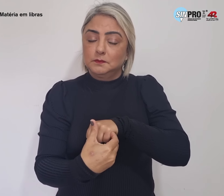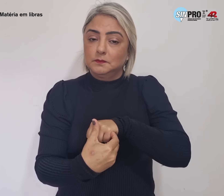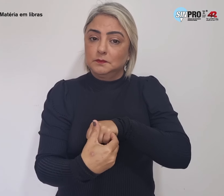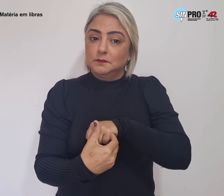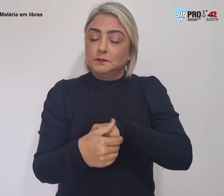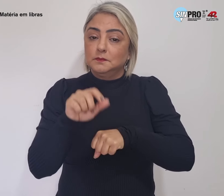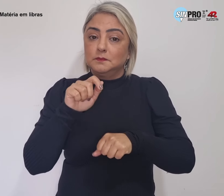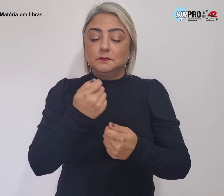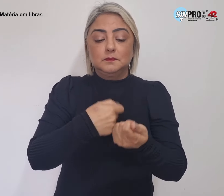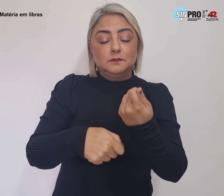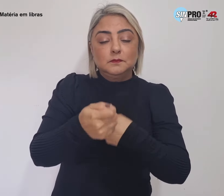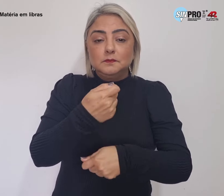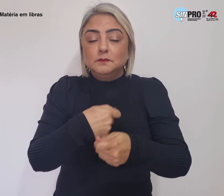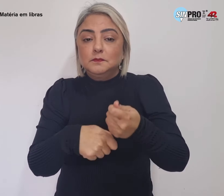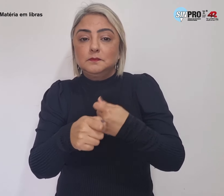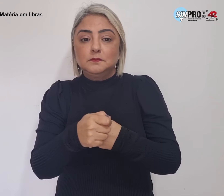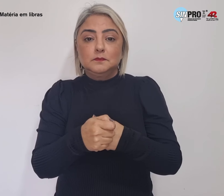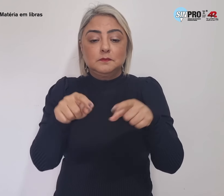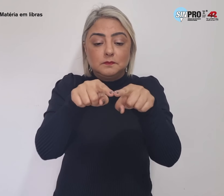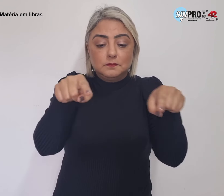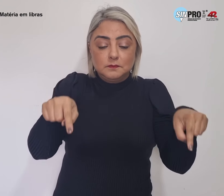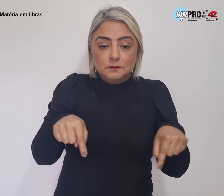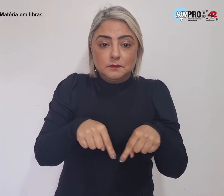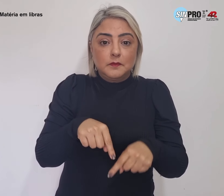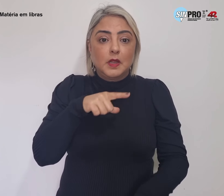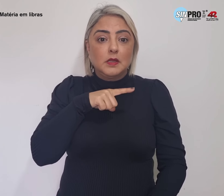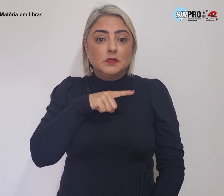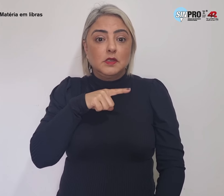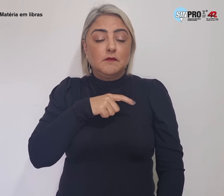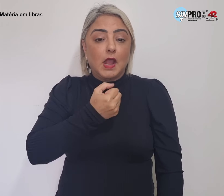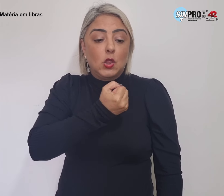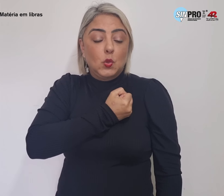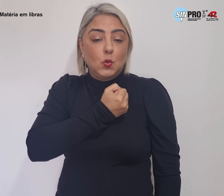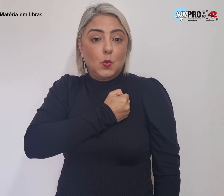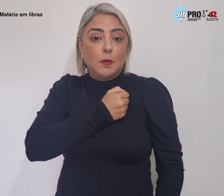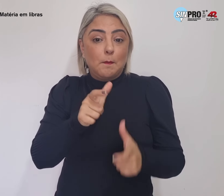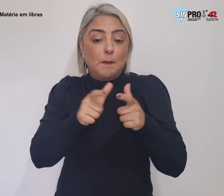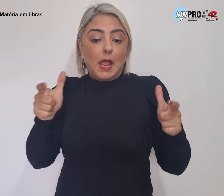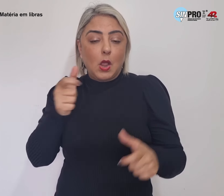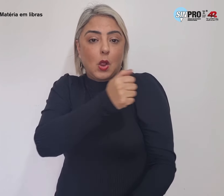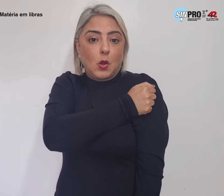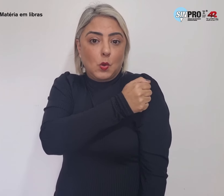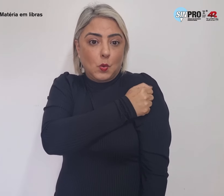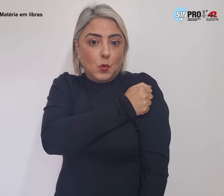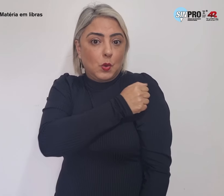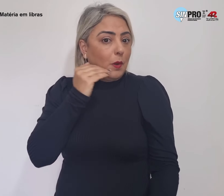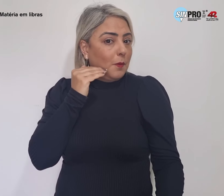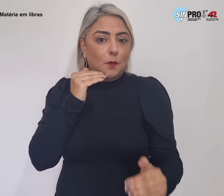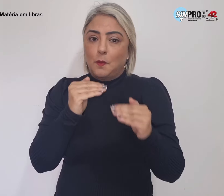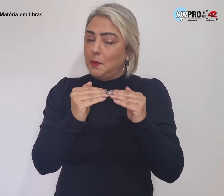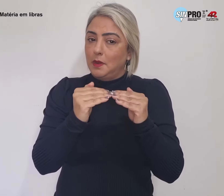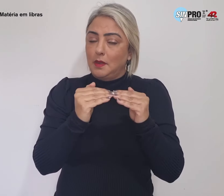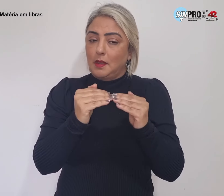turmas que tiverem quantidades de alunos incompatível com o número limite deverão fazer um